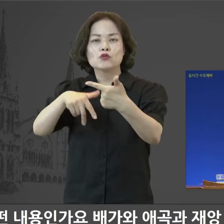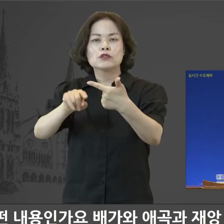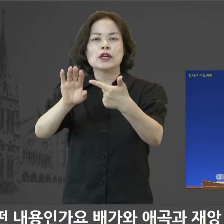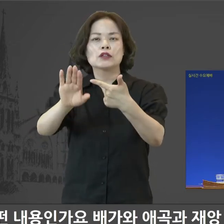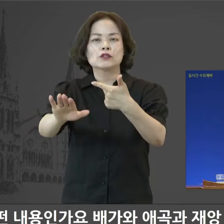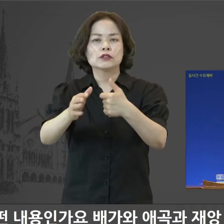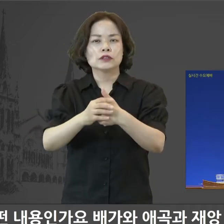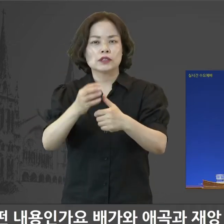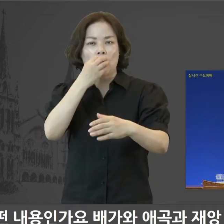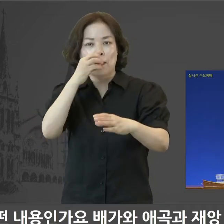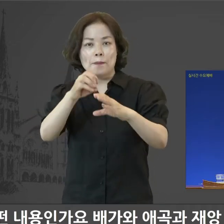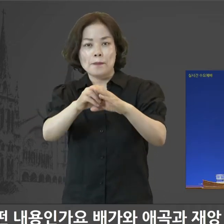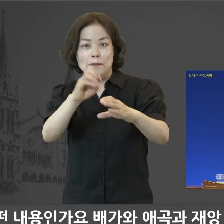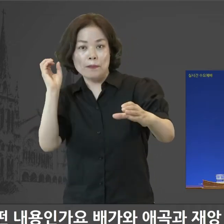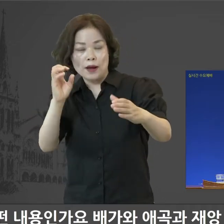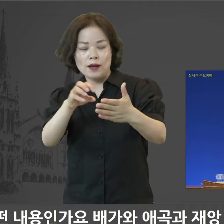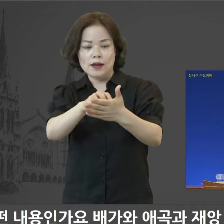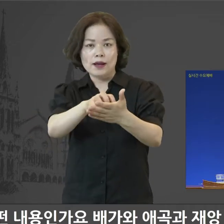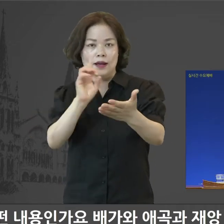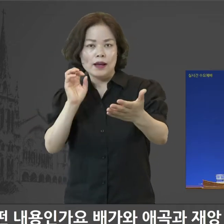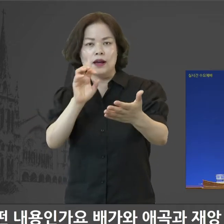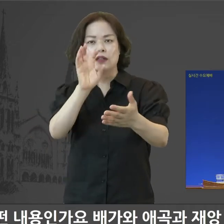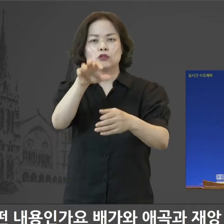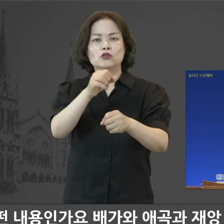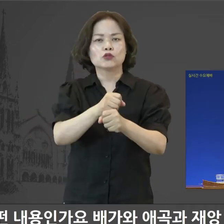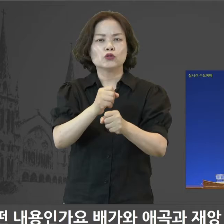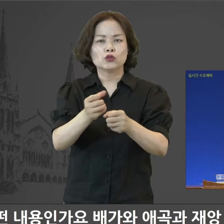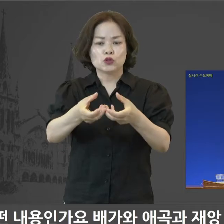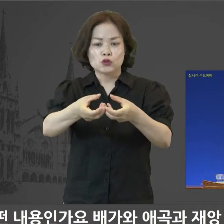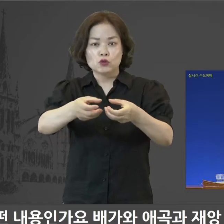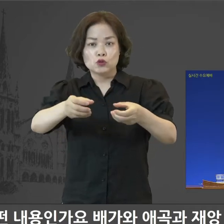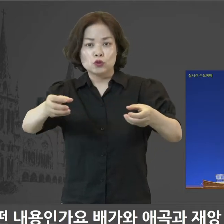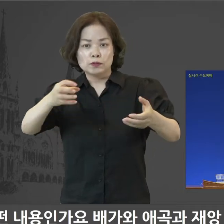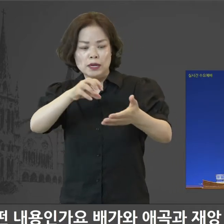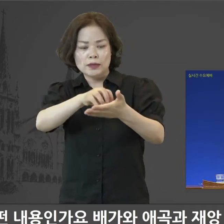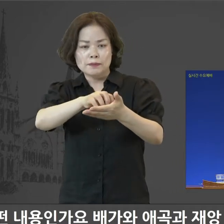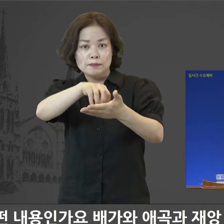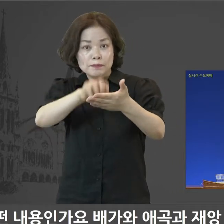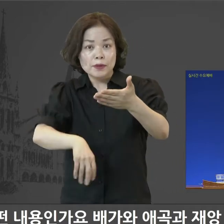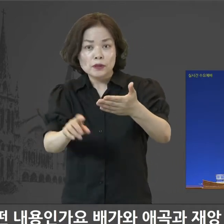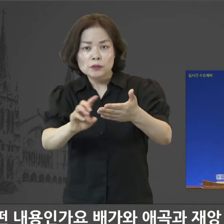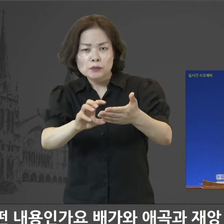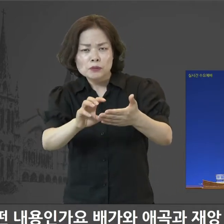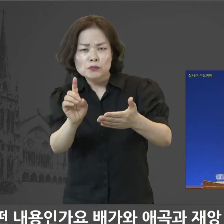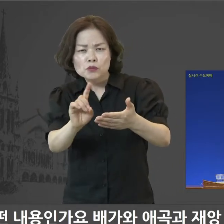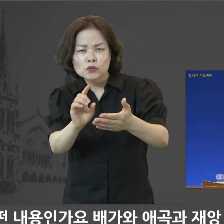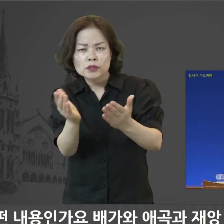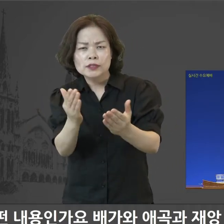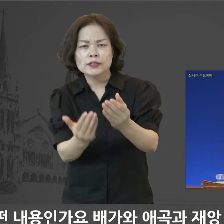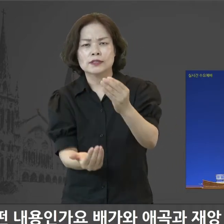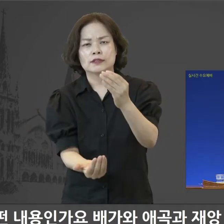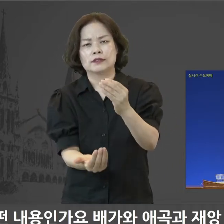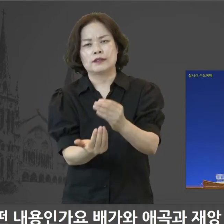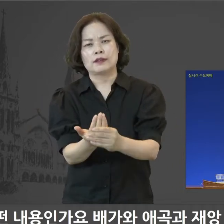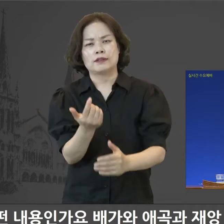이제 인봉을 떼기 시작합니다. 그때 두루마리의 인을 뗄 때마다 무슨 일이